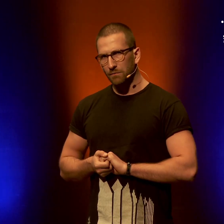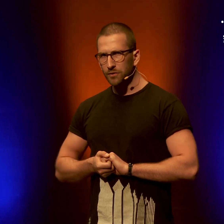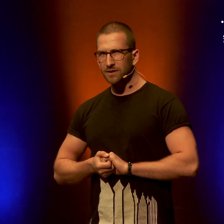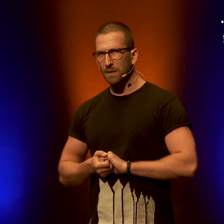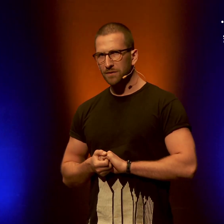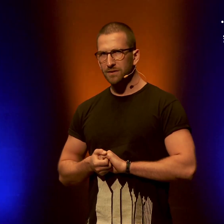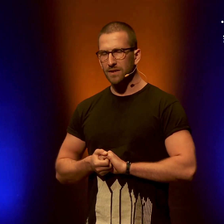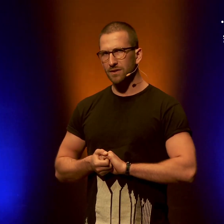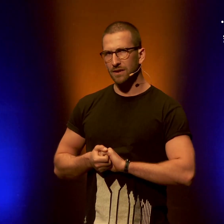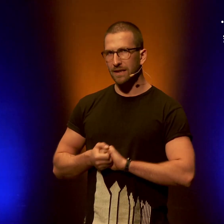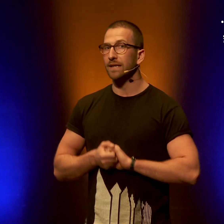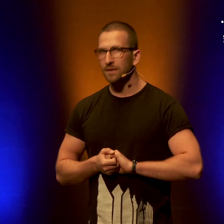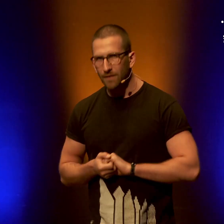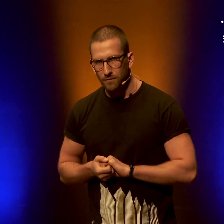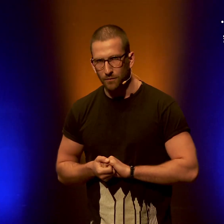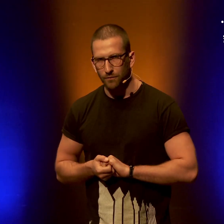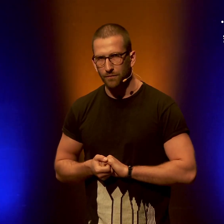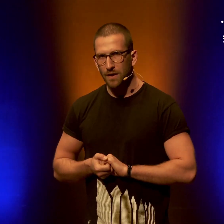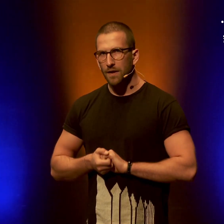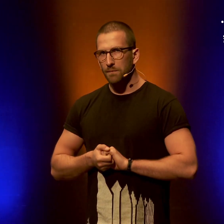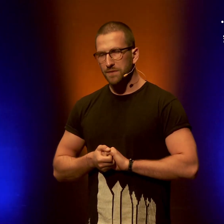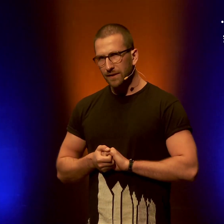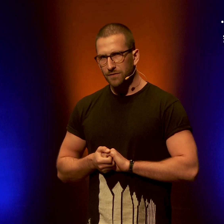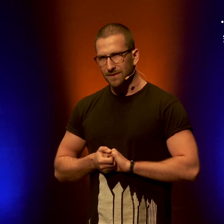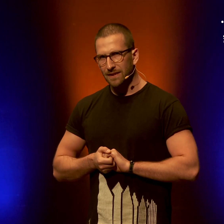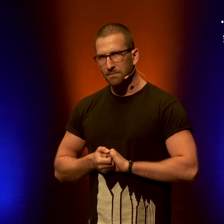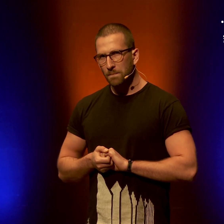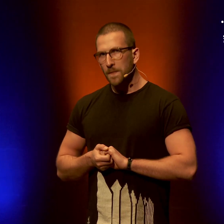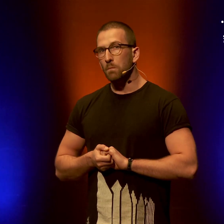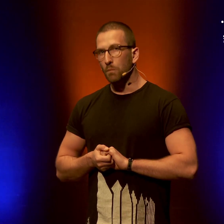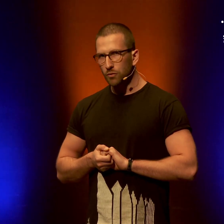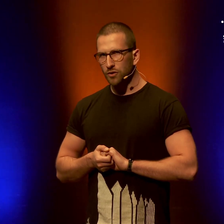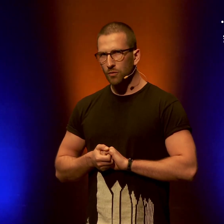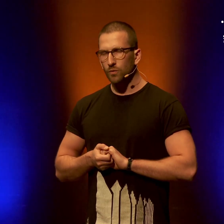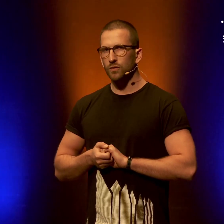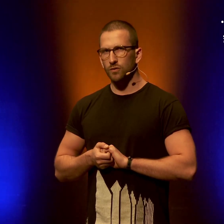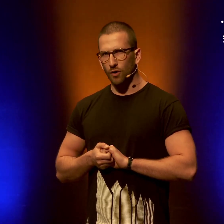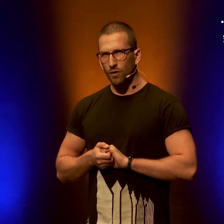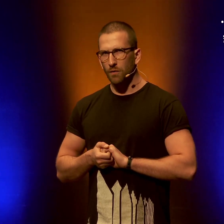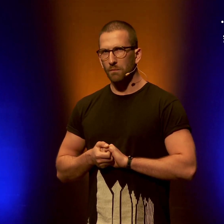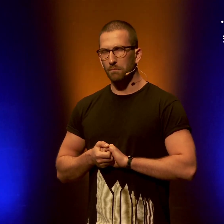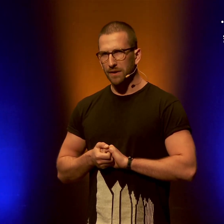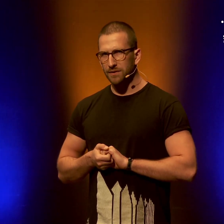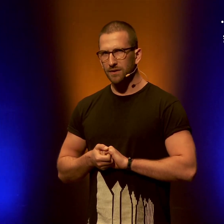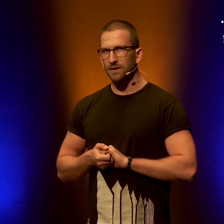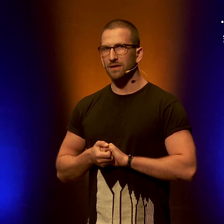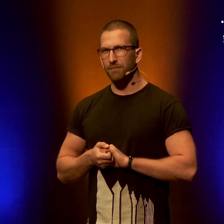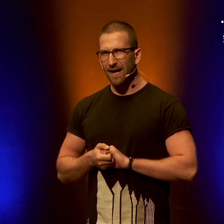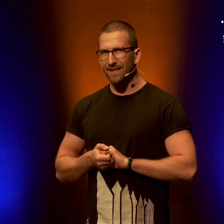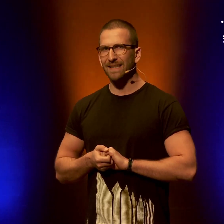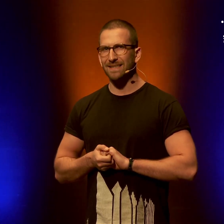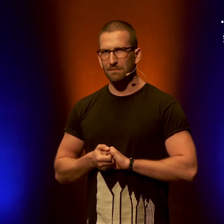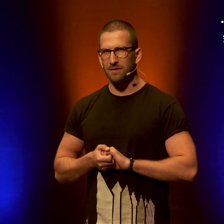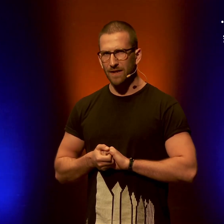Gama musi spełnić też kilka innych warunków. Przede wszystkim muszą to być